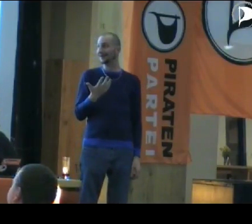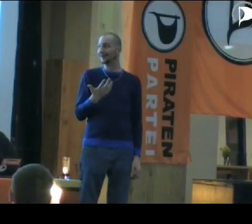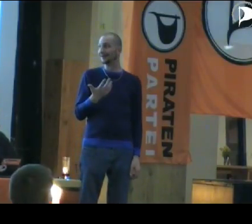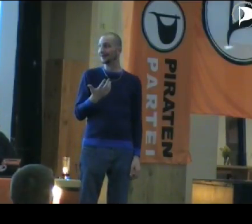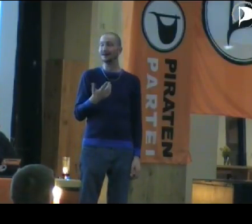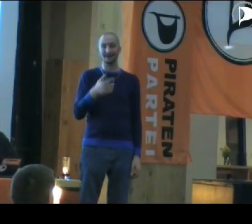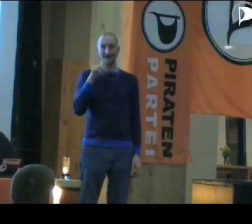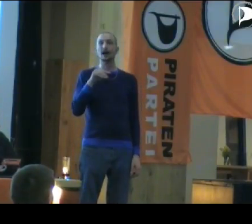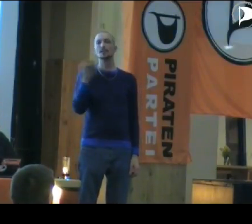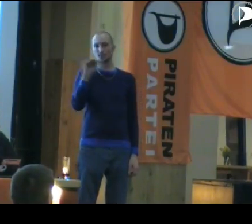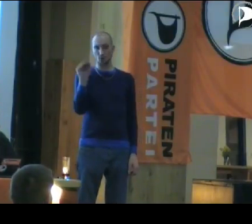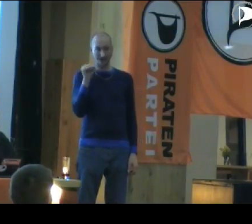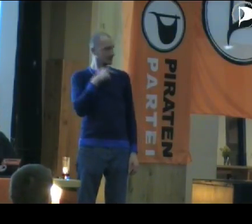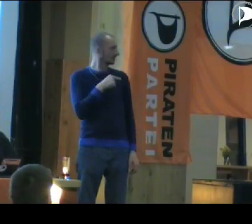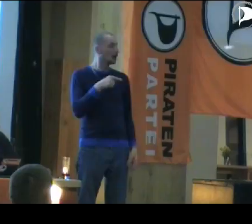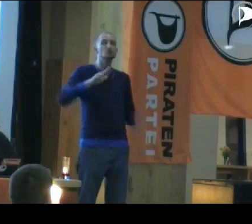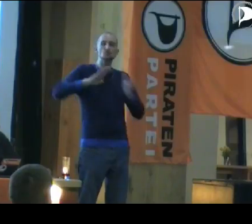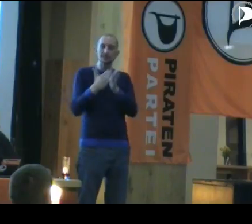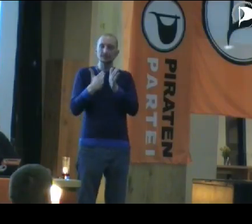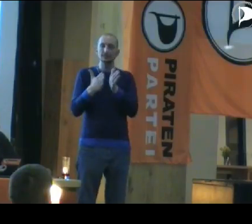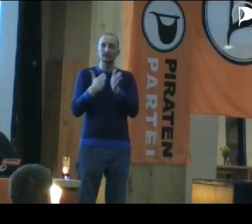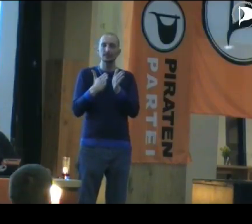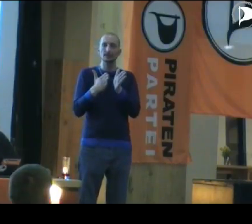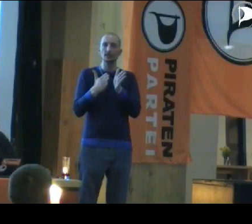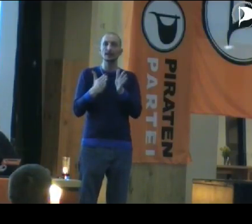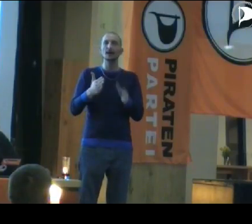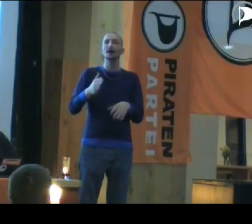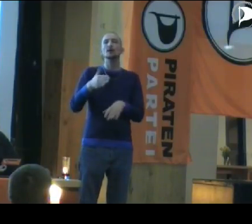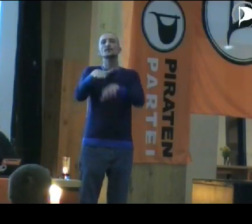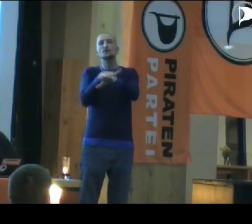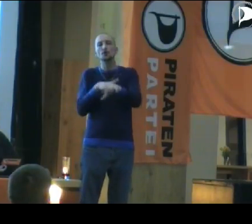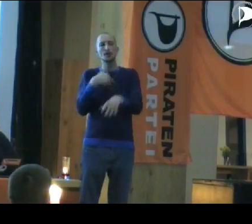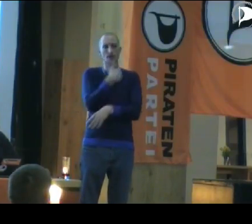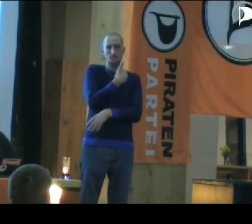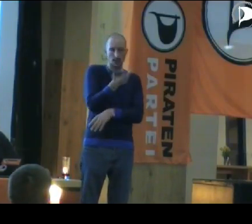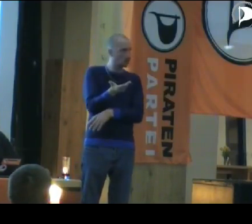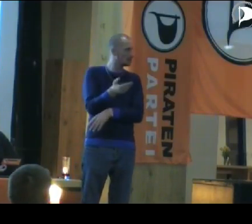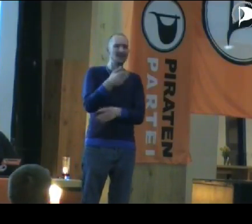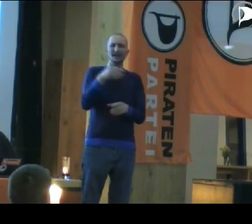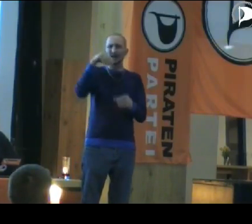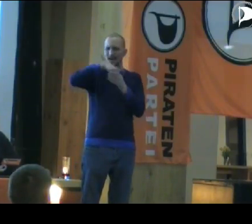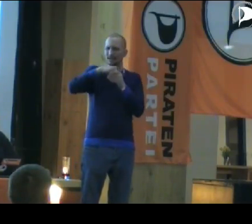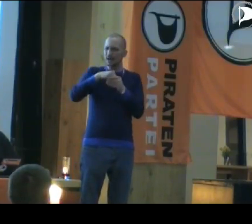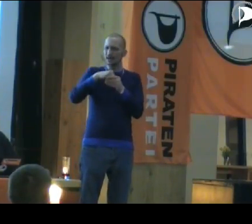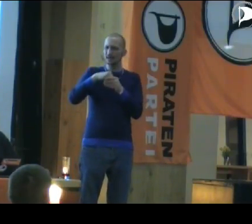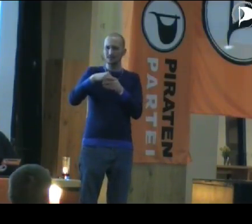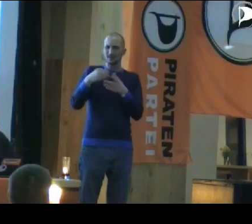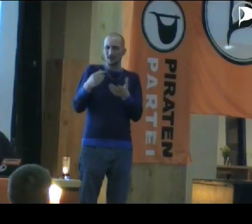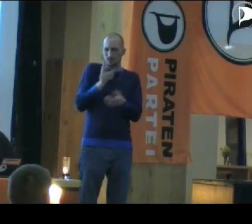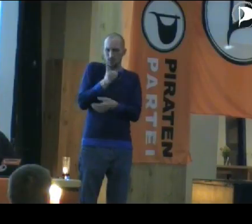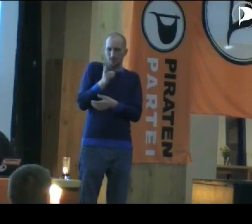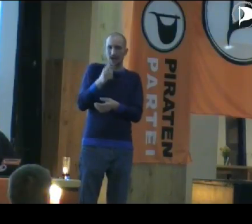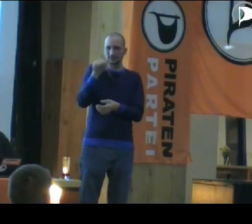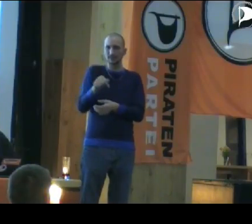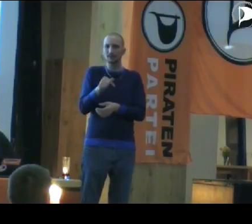sowas kann dann ist diese überredet und gemeinden ist das bezahlen